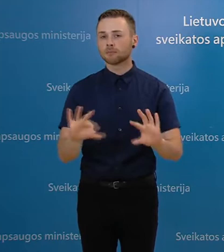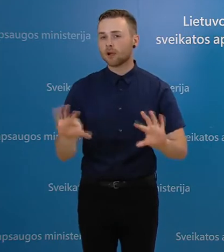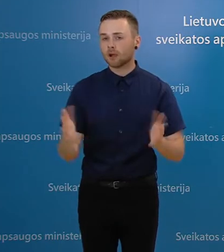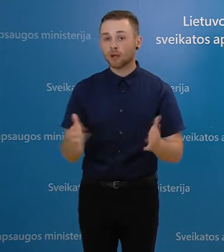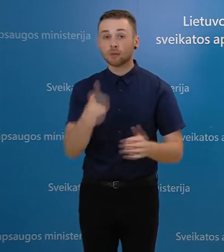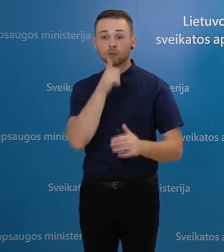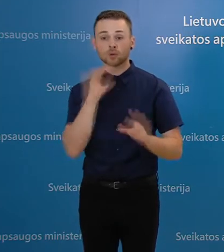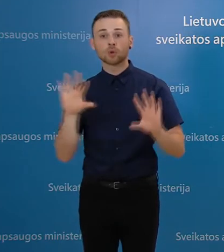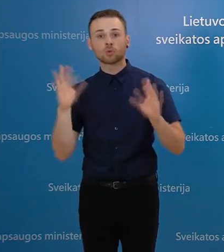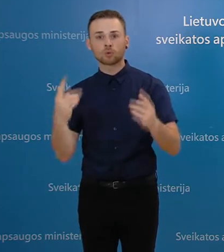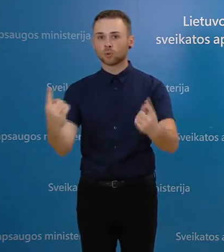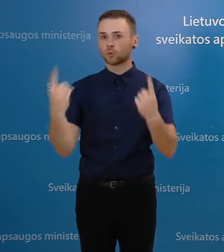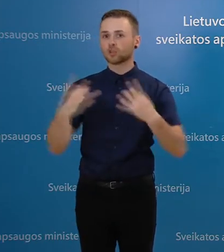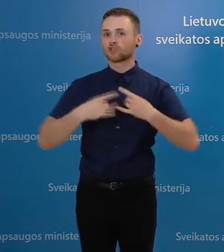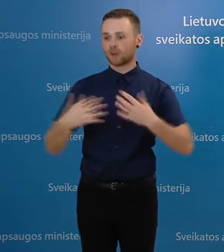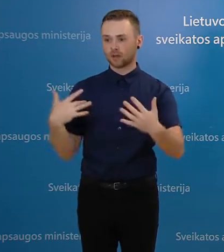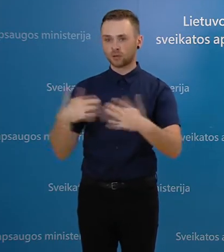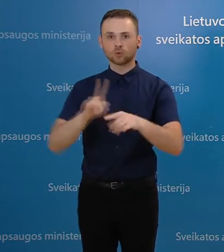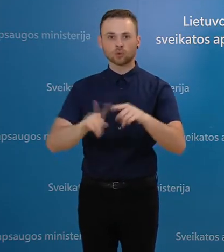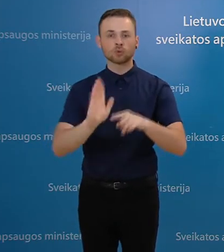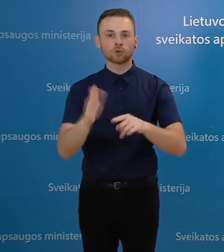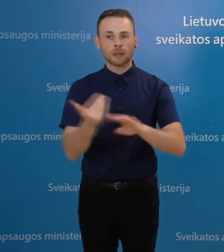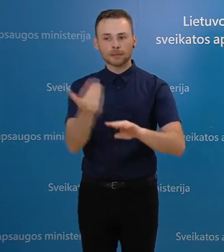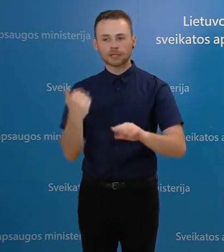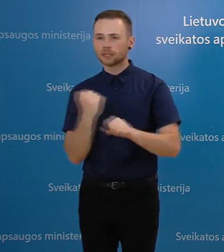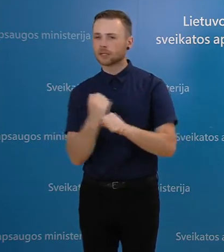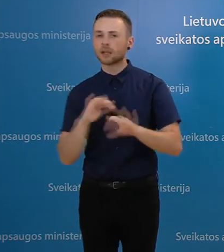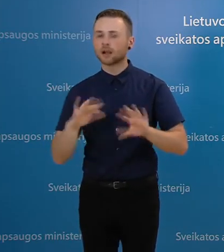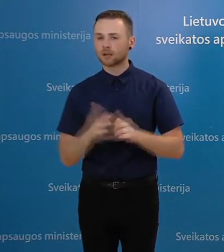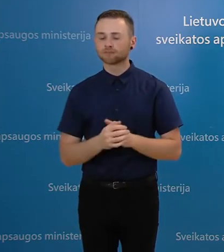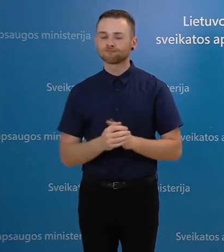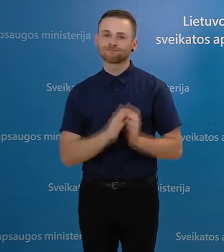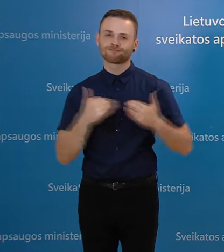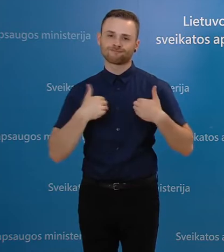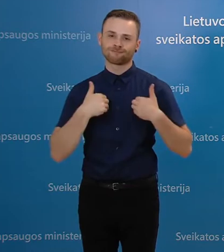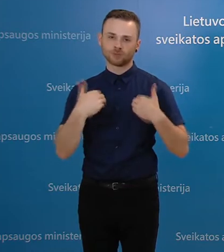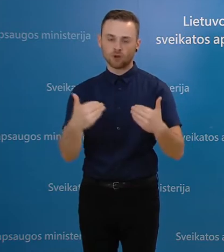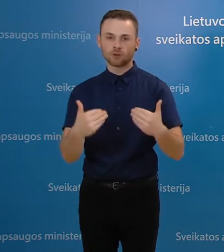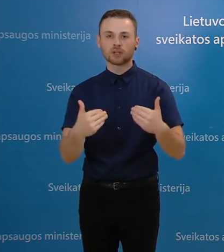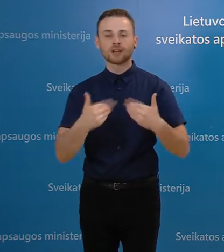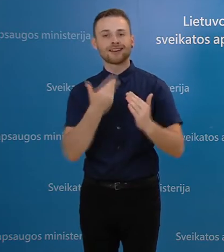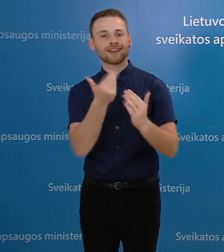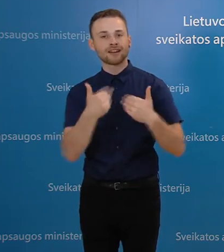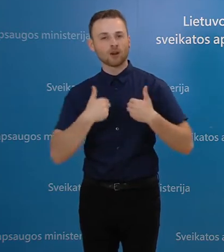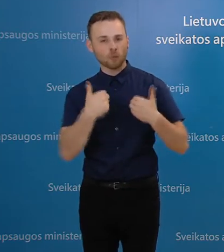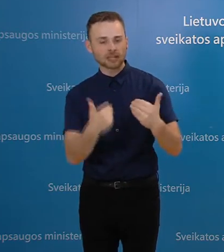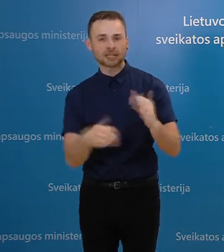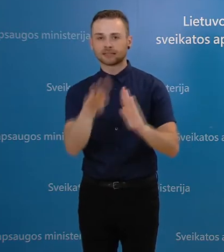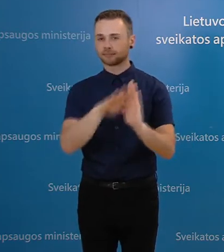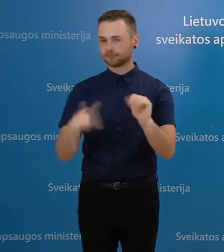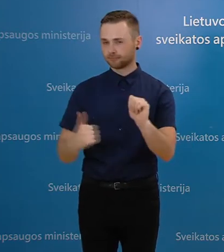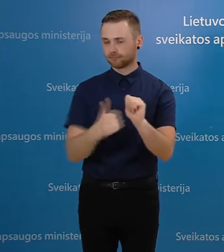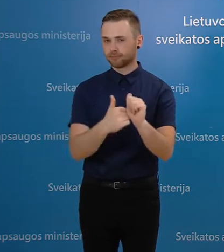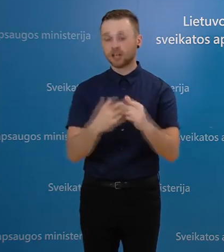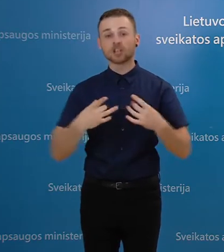kažkokia sukaktis, kažkokia šventė. Tai vis tik tai labai siūlau vadovauti Sveikatos apsaugos ministerijos rekomendacijomis ir nukelti šias